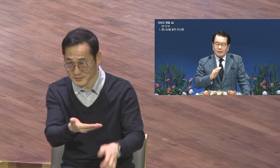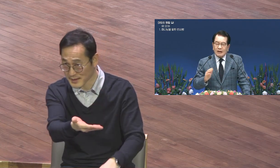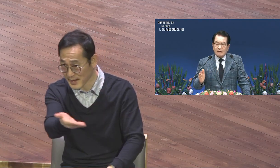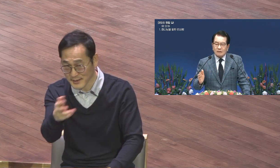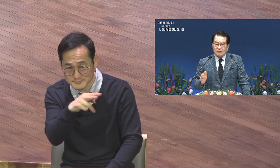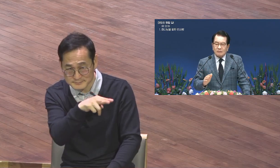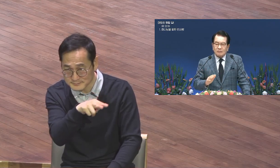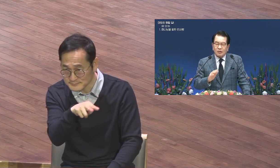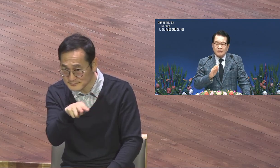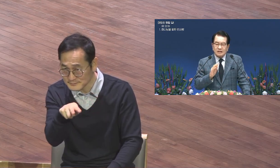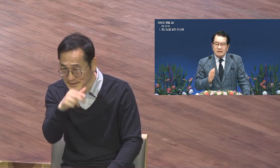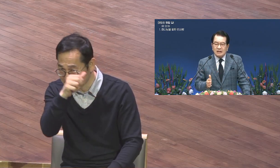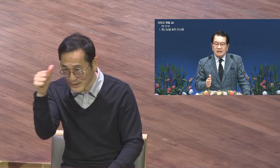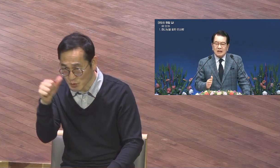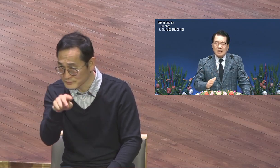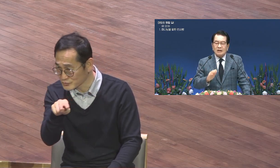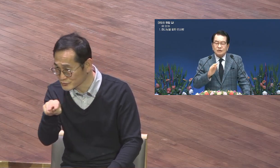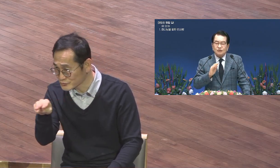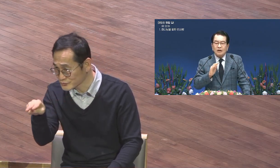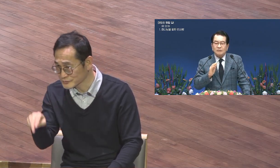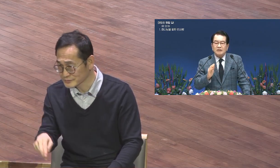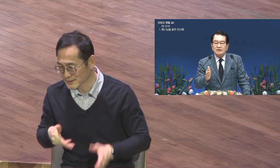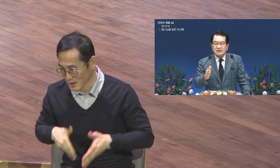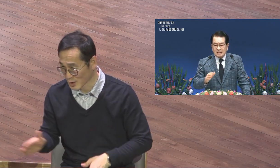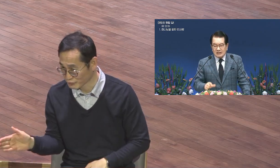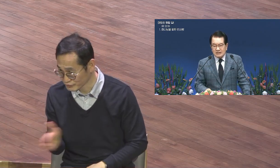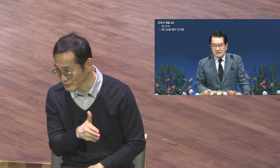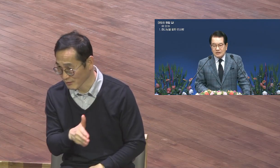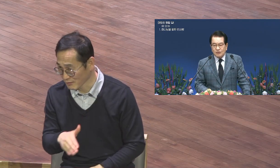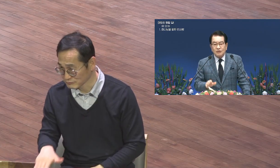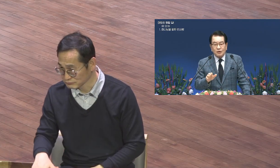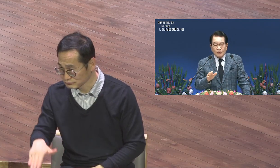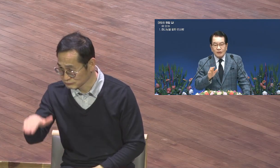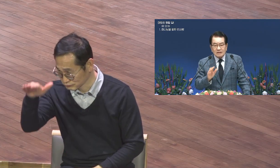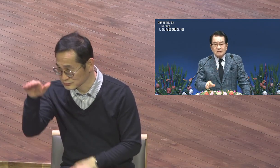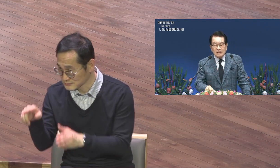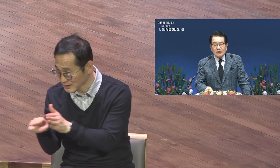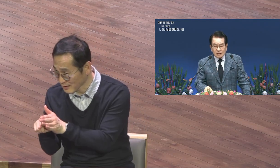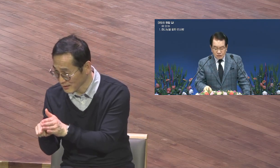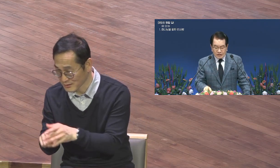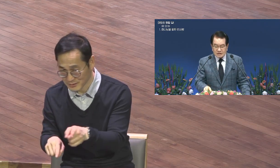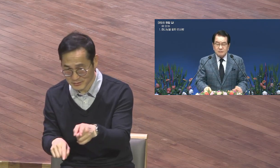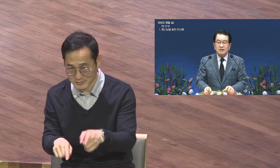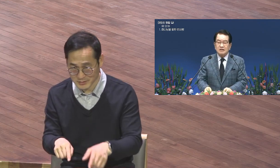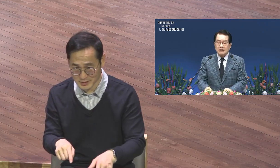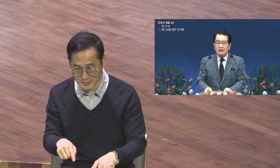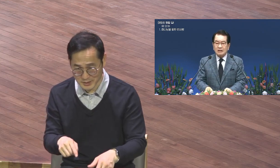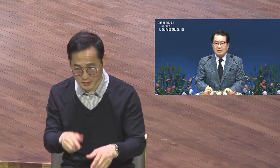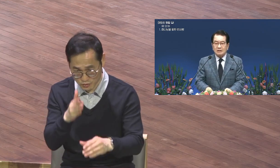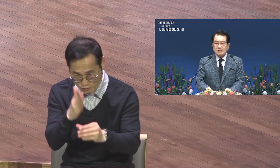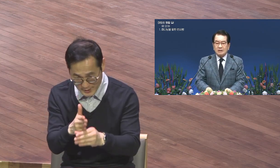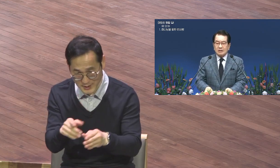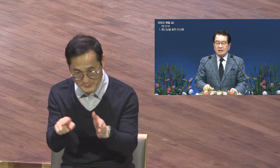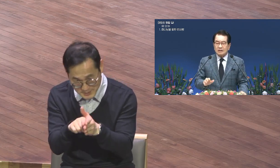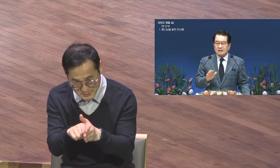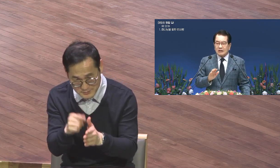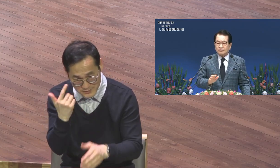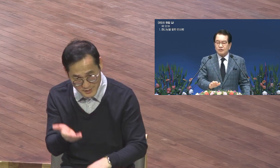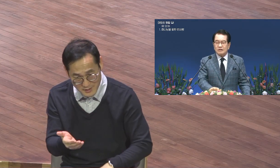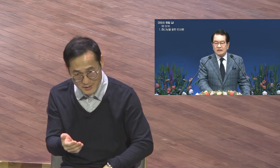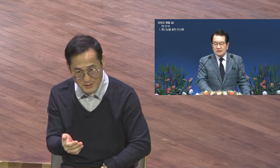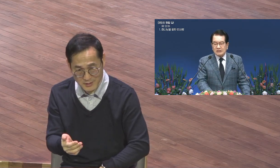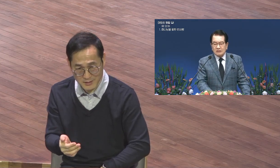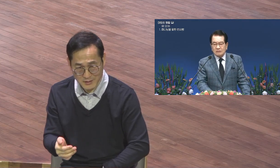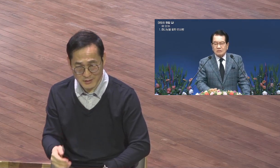이게 다 봐요. 모태 신앙인가, 정말 믿은 신앙인가. 우리 교회 와서 믿은 신앙인가. 그